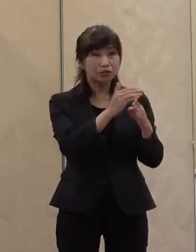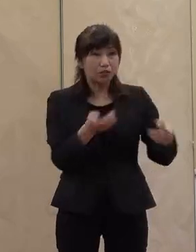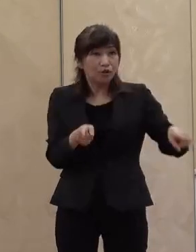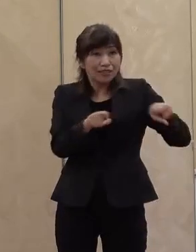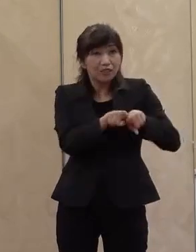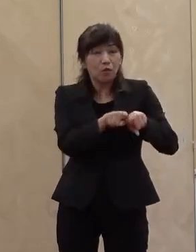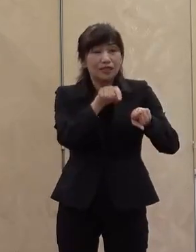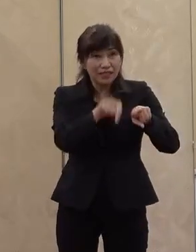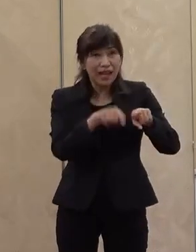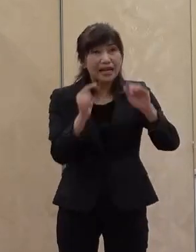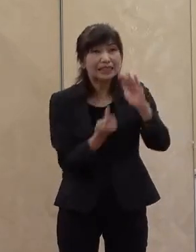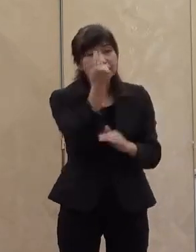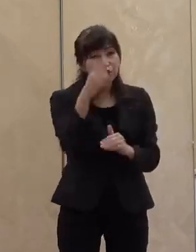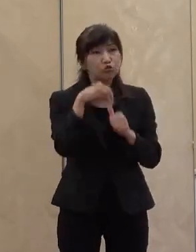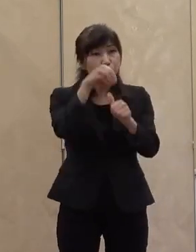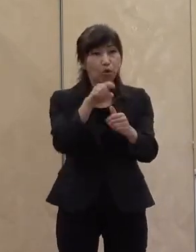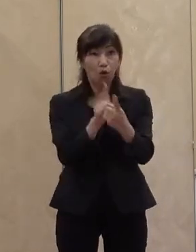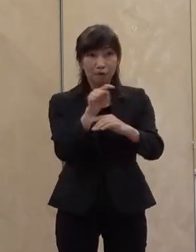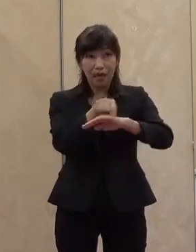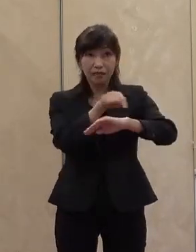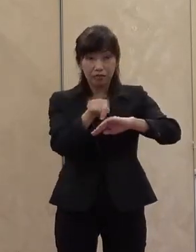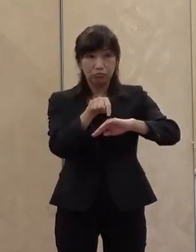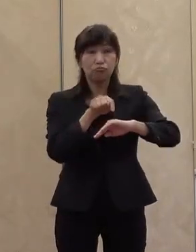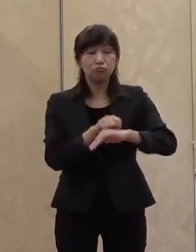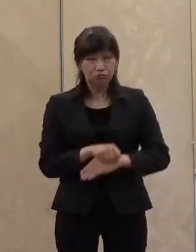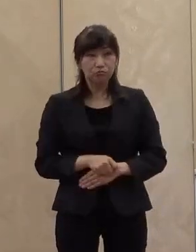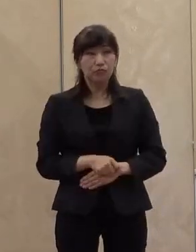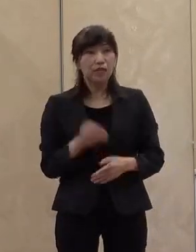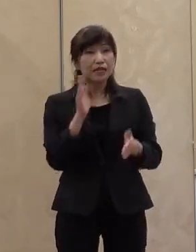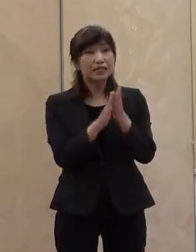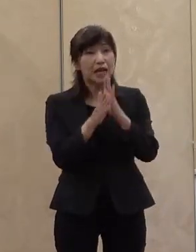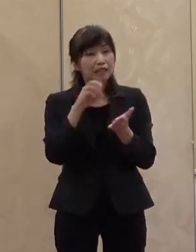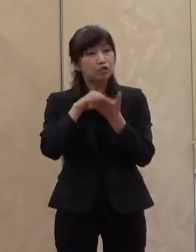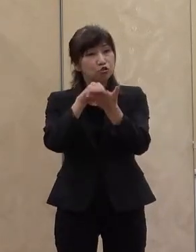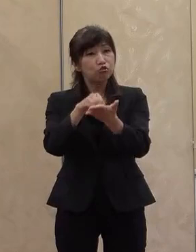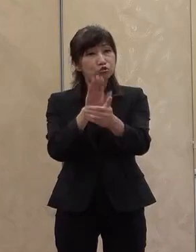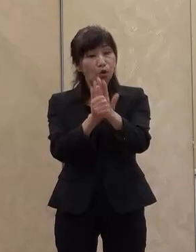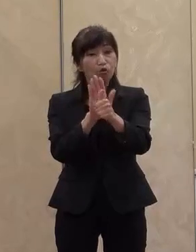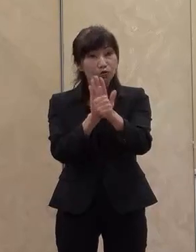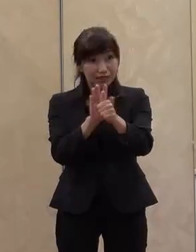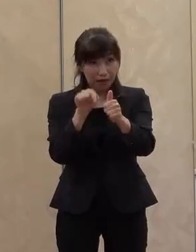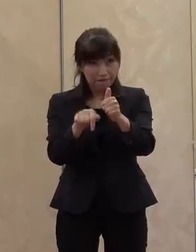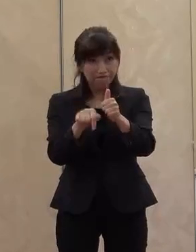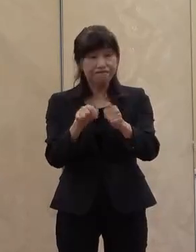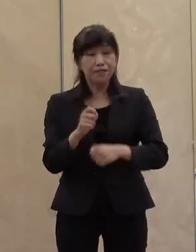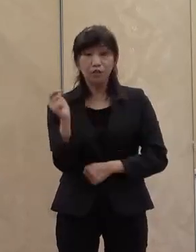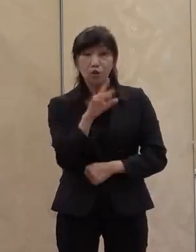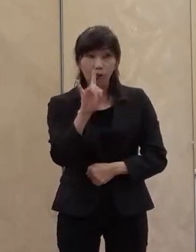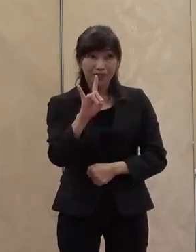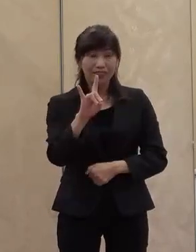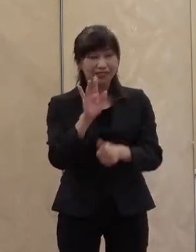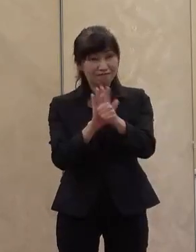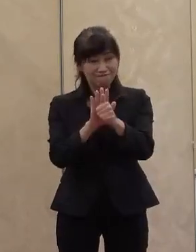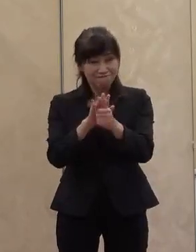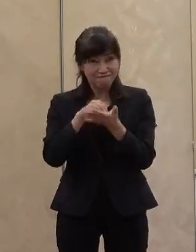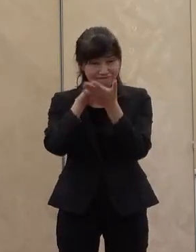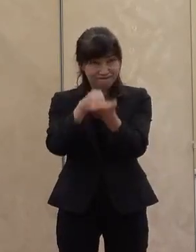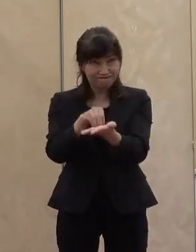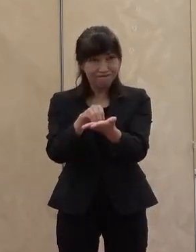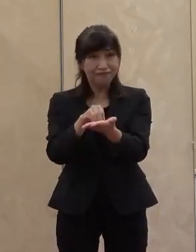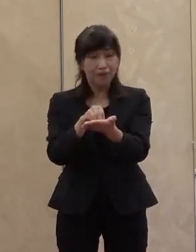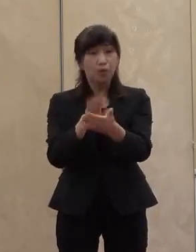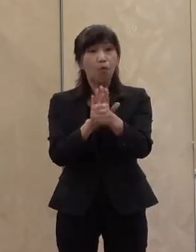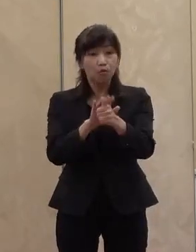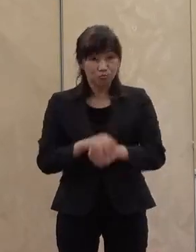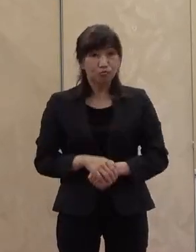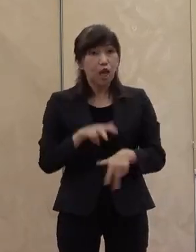。そして休業者への再就職支援、早期再就職支援を行います。それから行政における職員の